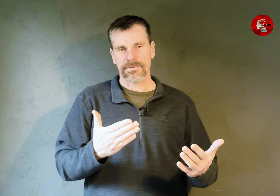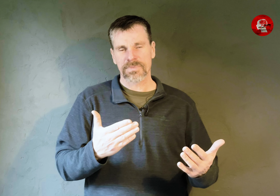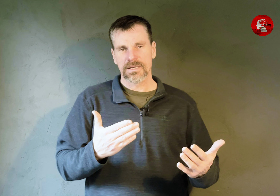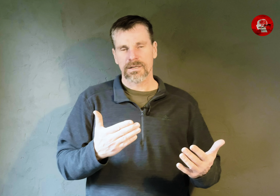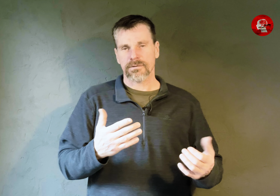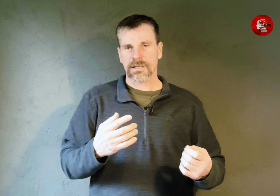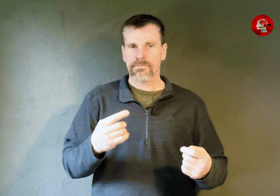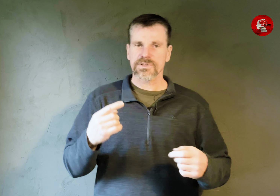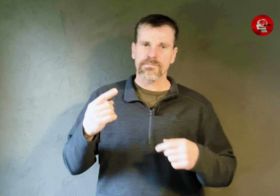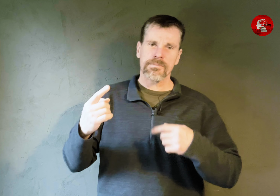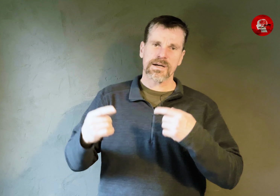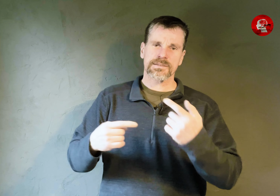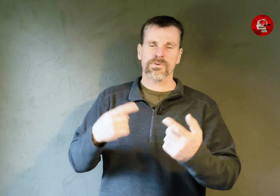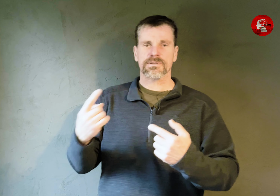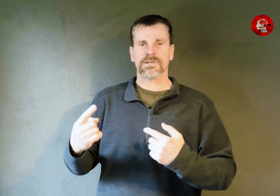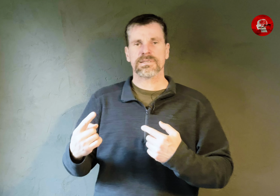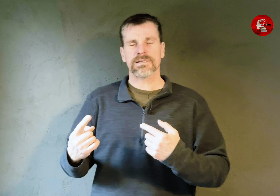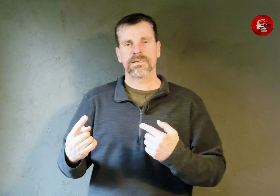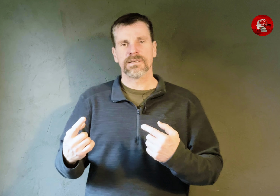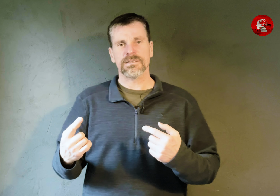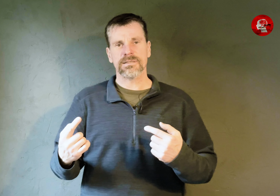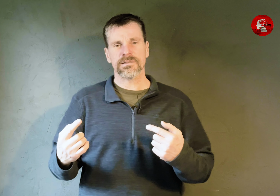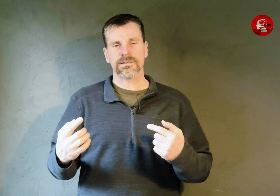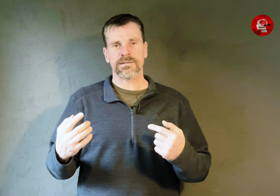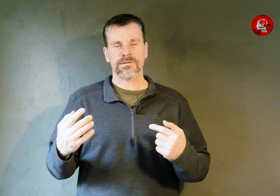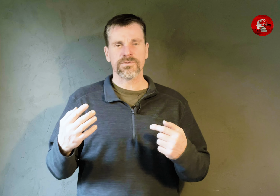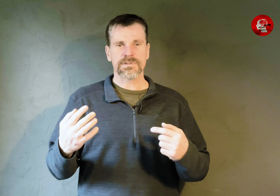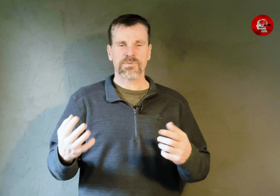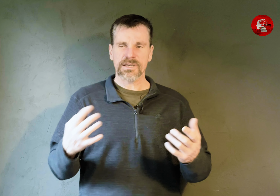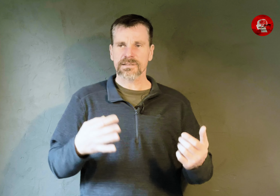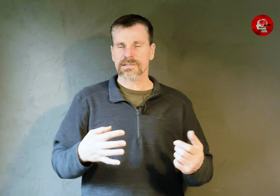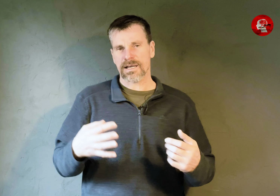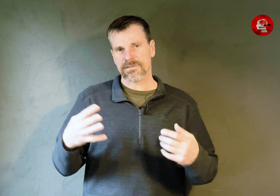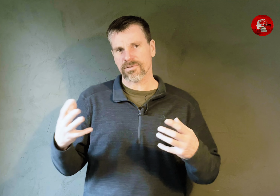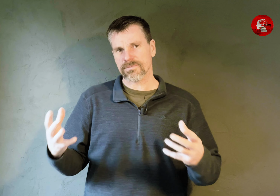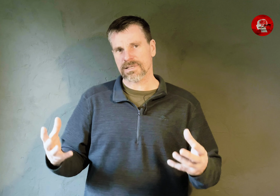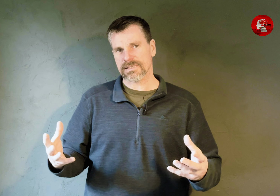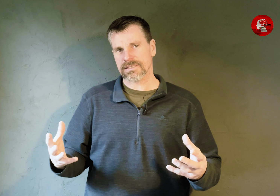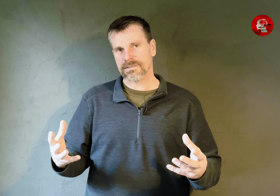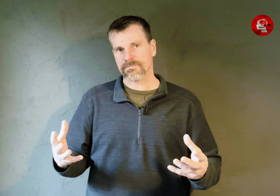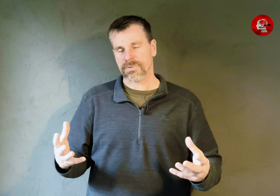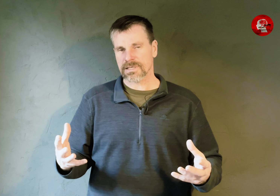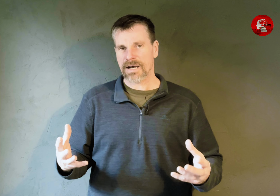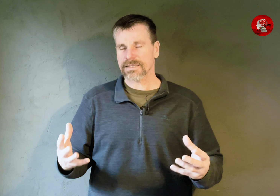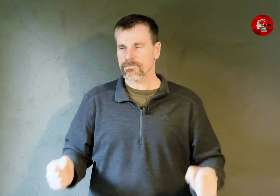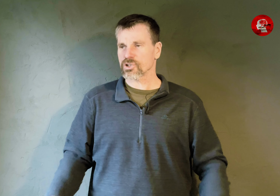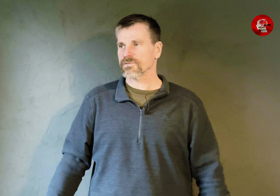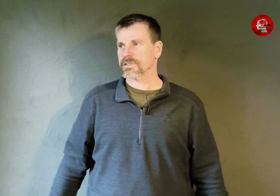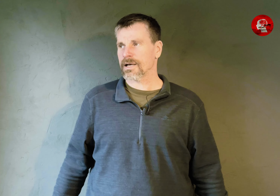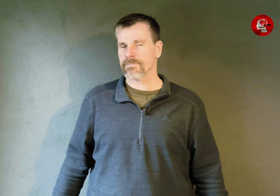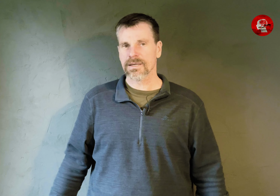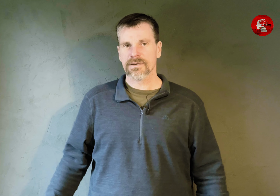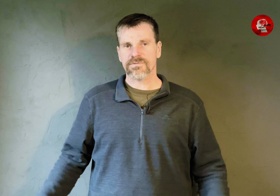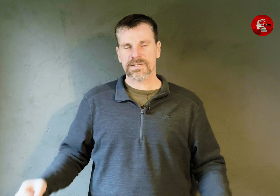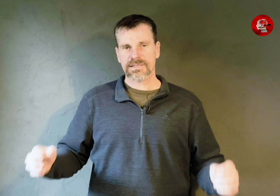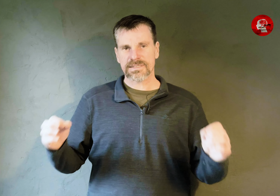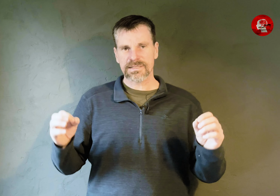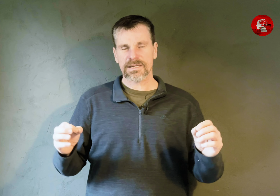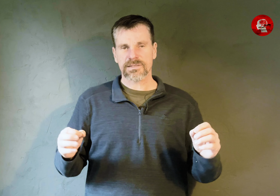und da muss ich mal ein paar stories noch erzählen die uns begegnet sind als wir uns mit der ganzen thematik beschäftigt haben wir sind ja zu